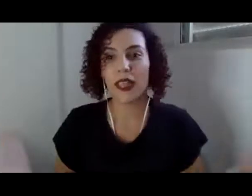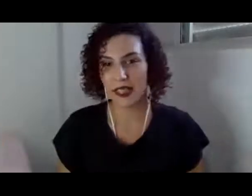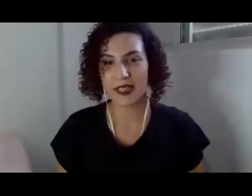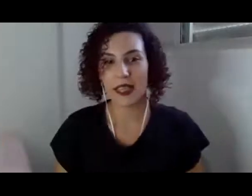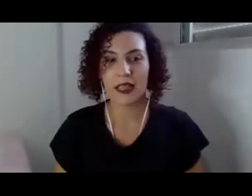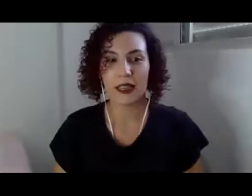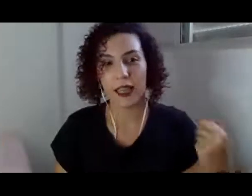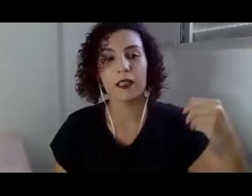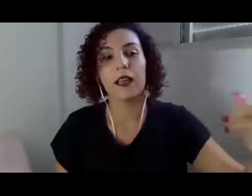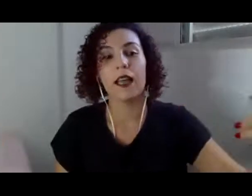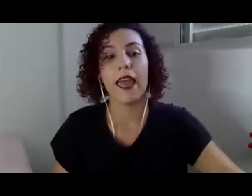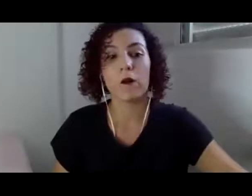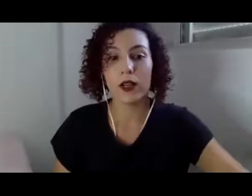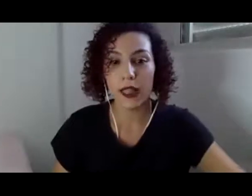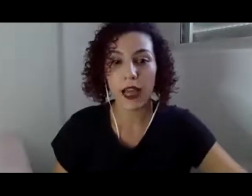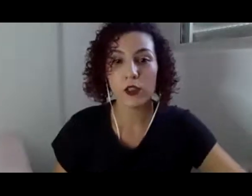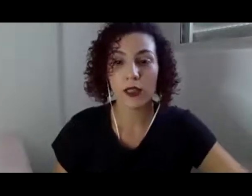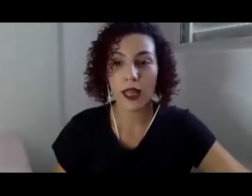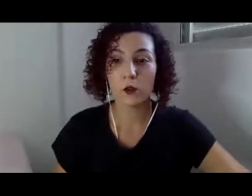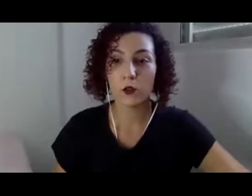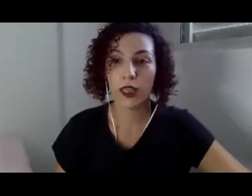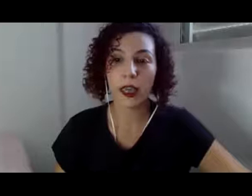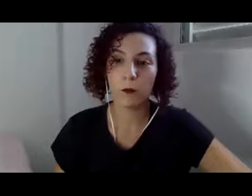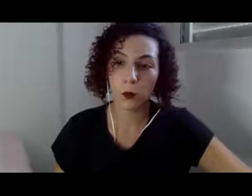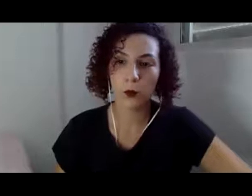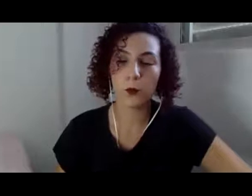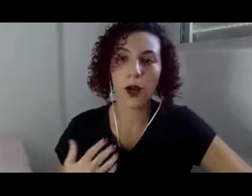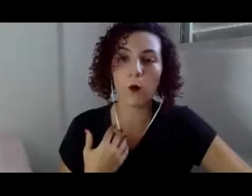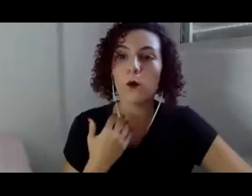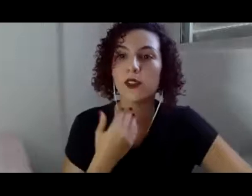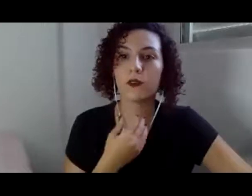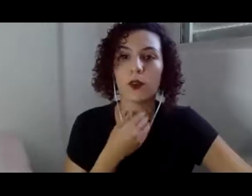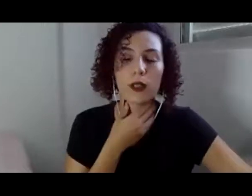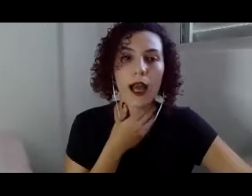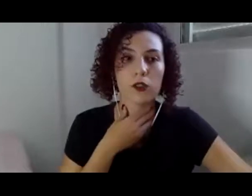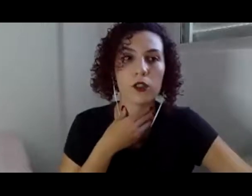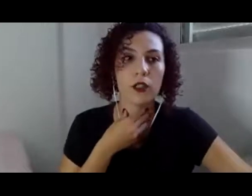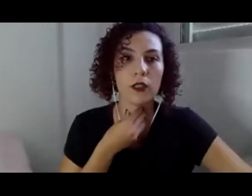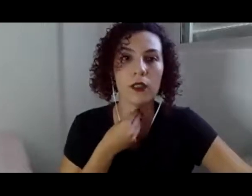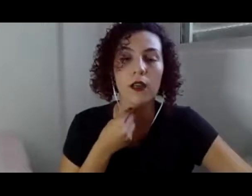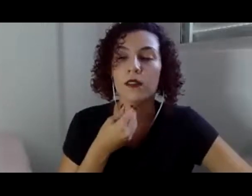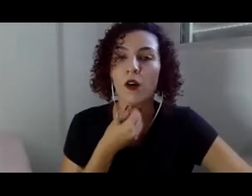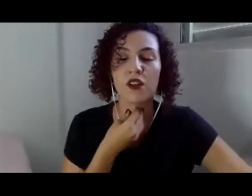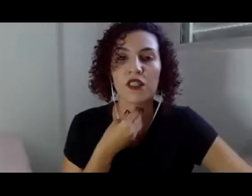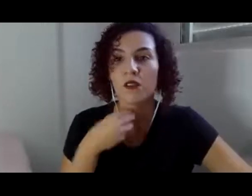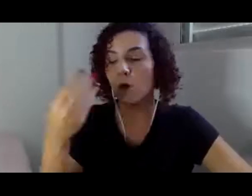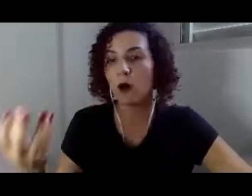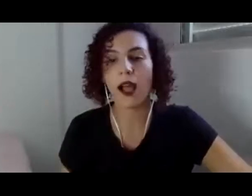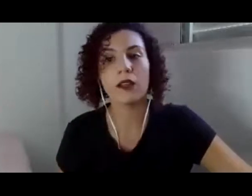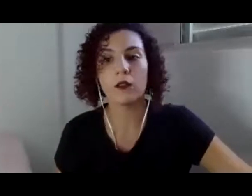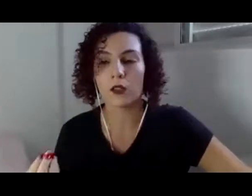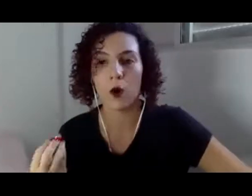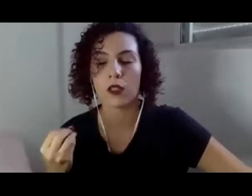uma mudez, né? É a qualidade ou o estado de quem é mudo por alguma dificuldade, talvez